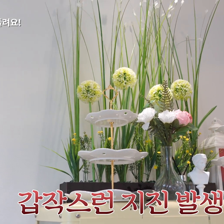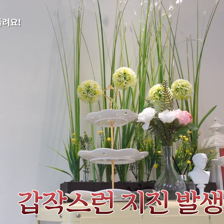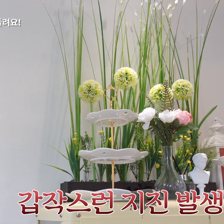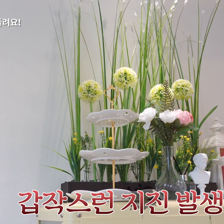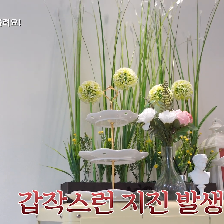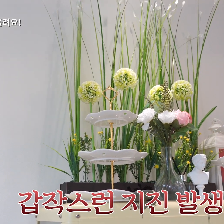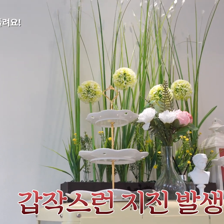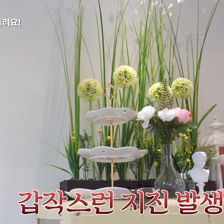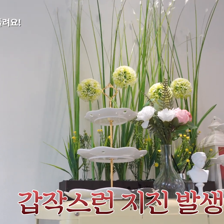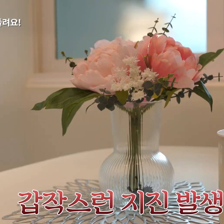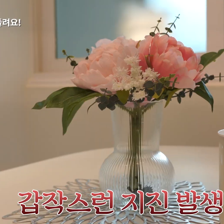갑작스런 지진 발생.